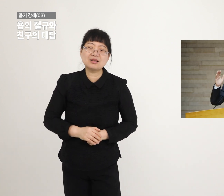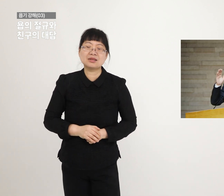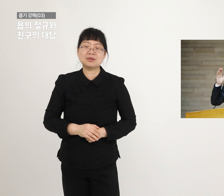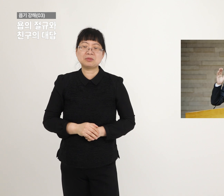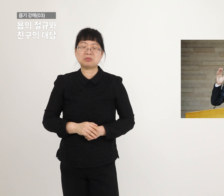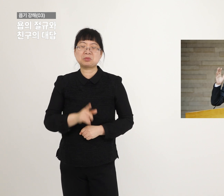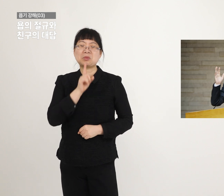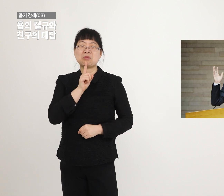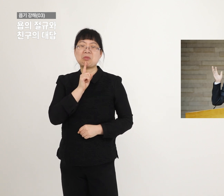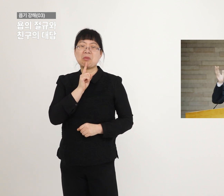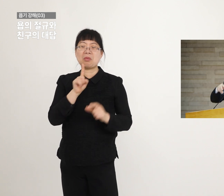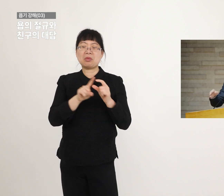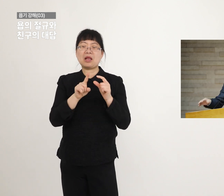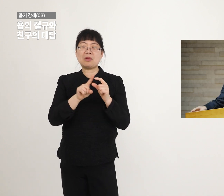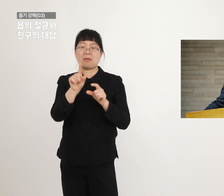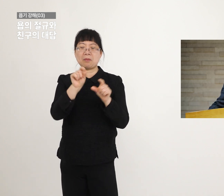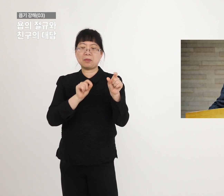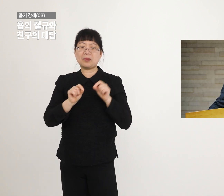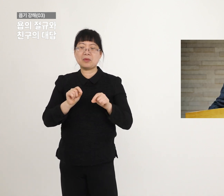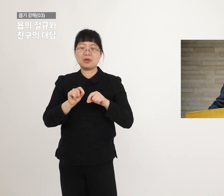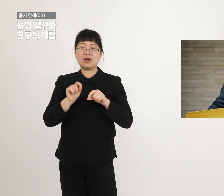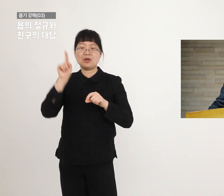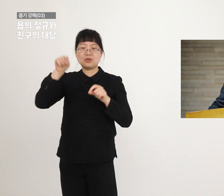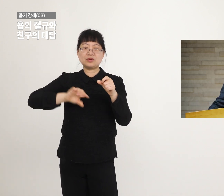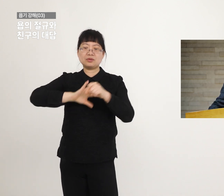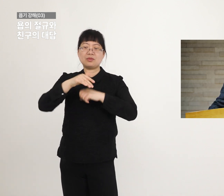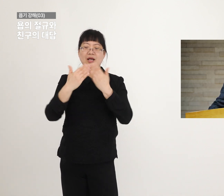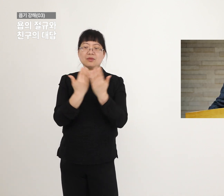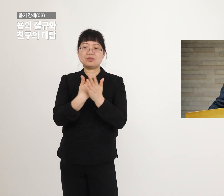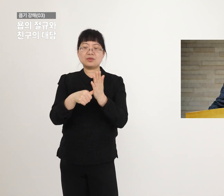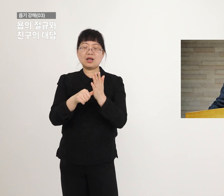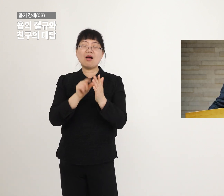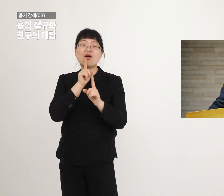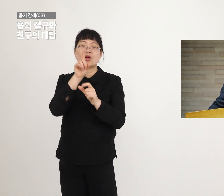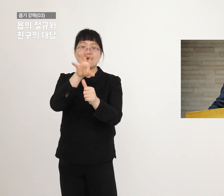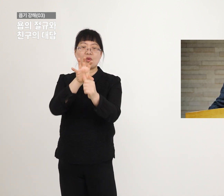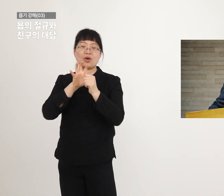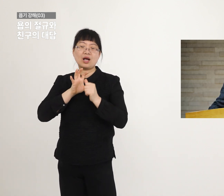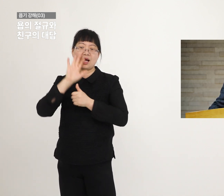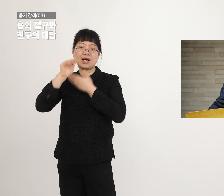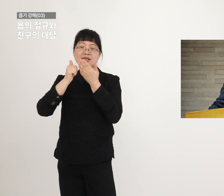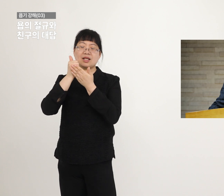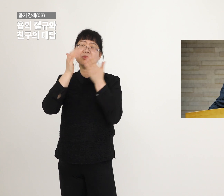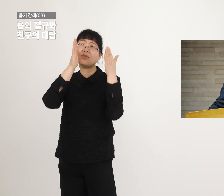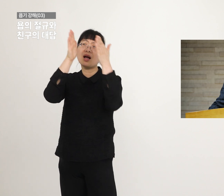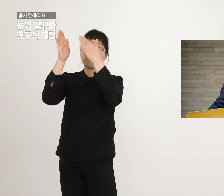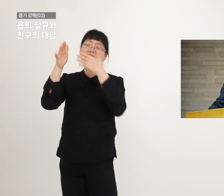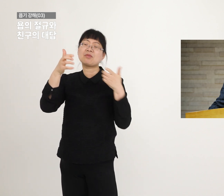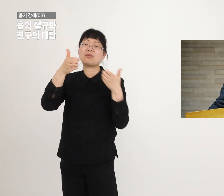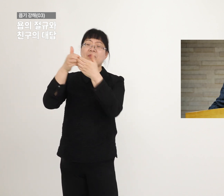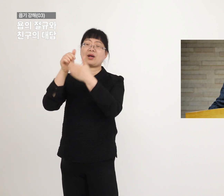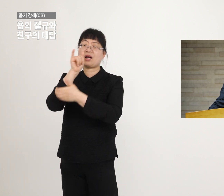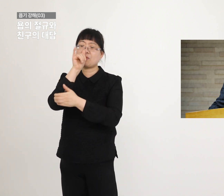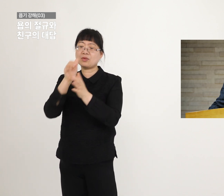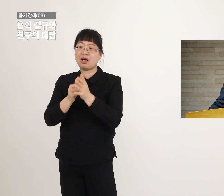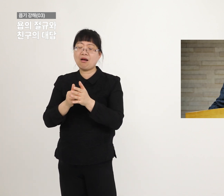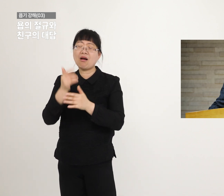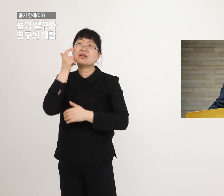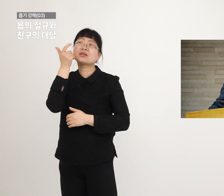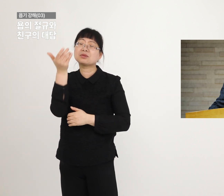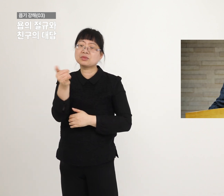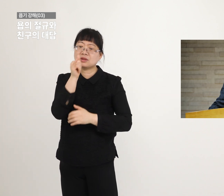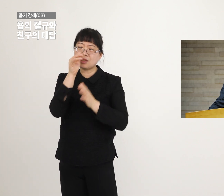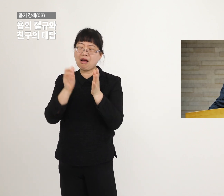표현으로 온 우주 만물의 언어를 다 동원해서 하나님에 대해서 대들어요. 질문을